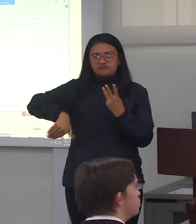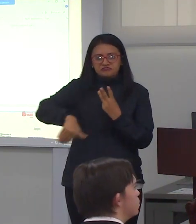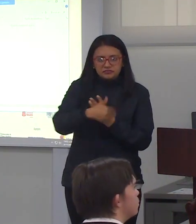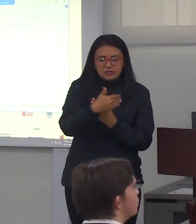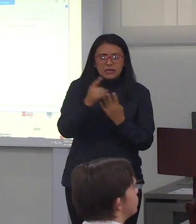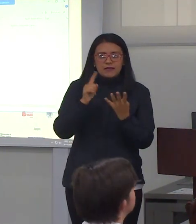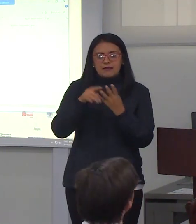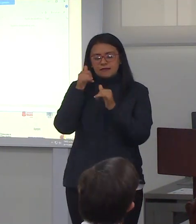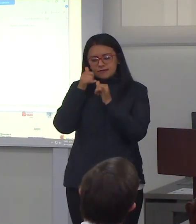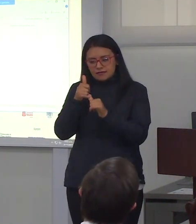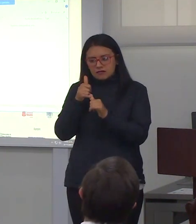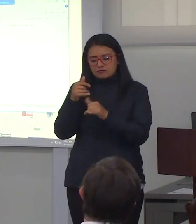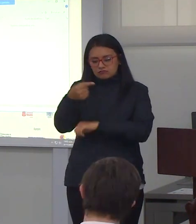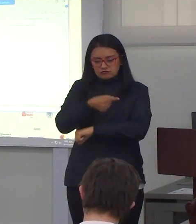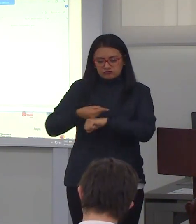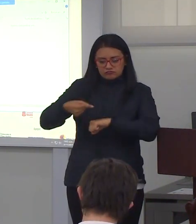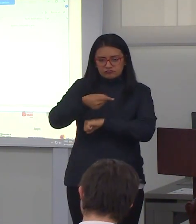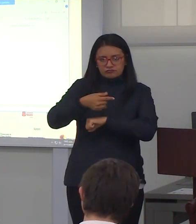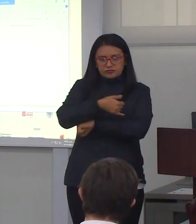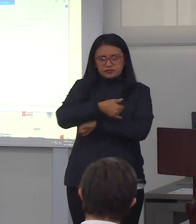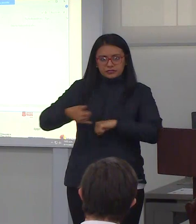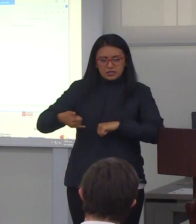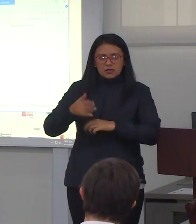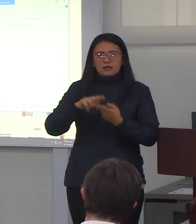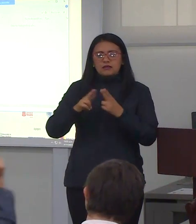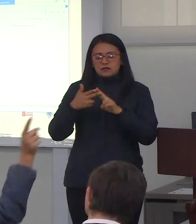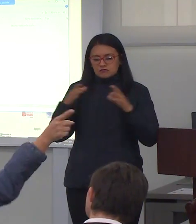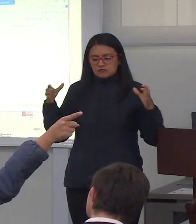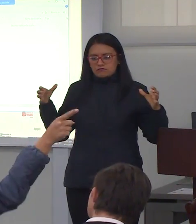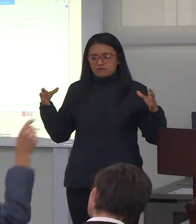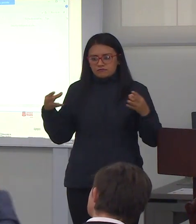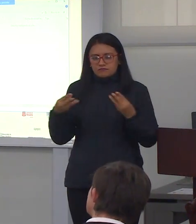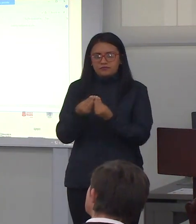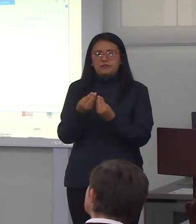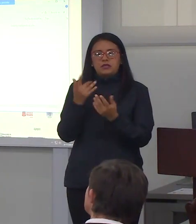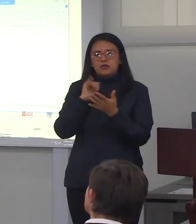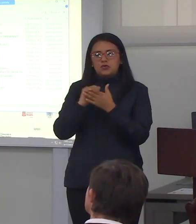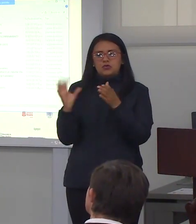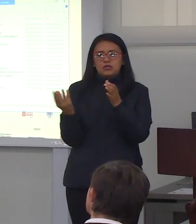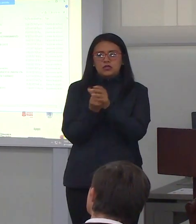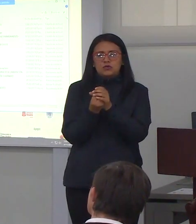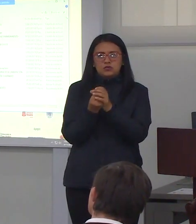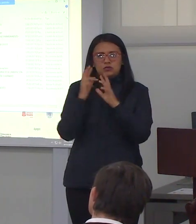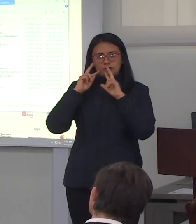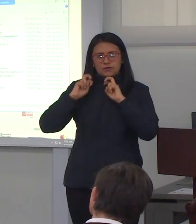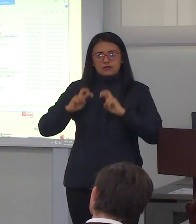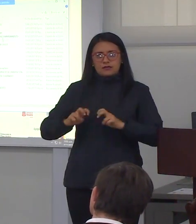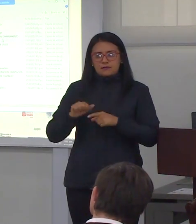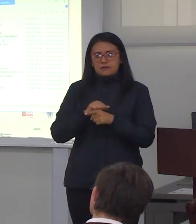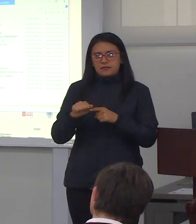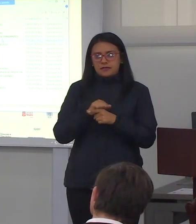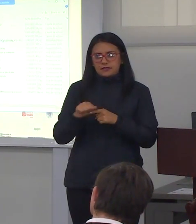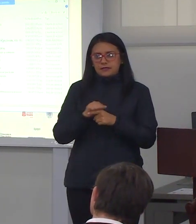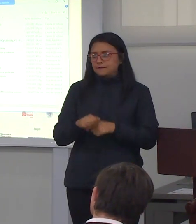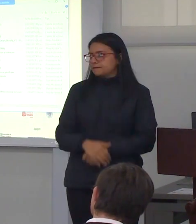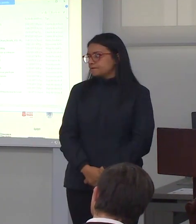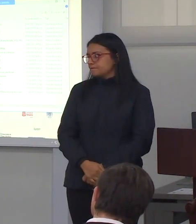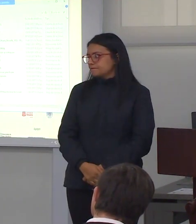arquitectura y diseño a través de la consolidación de una cultura incluyente desde la investigación y la práctica